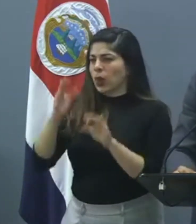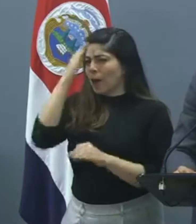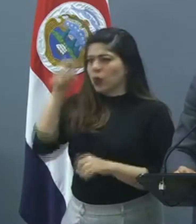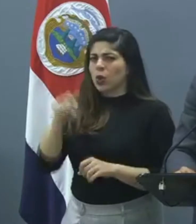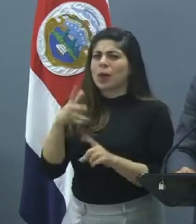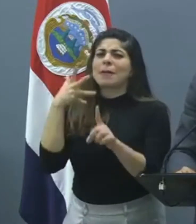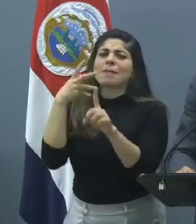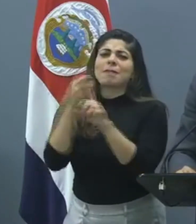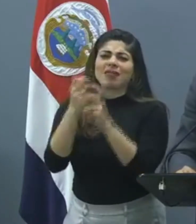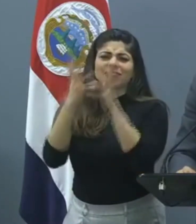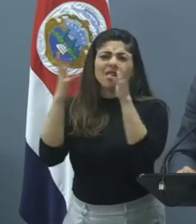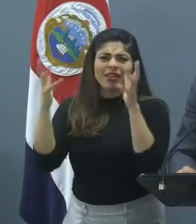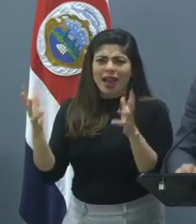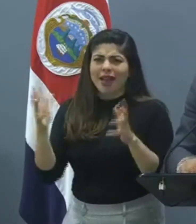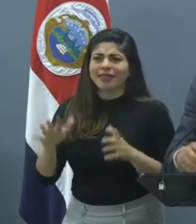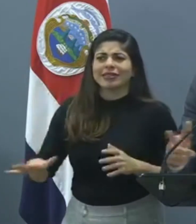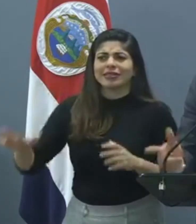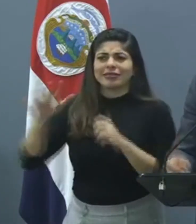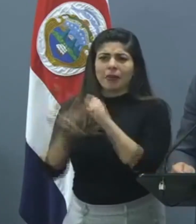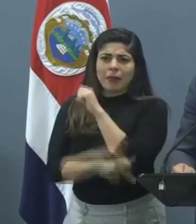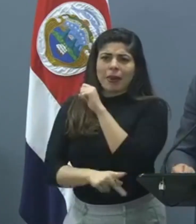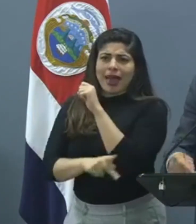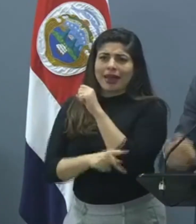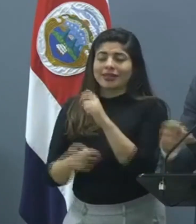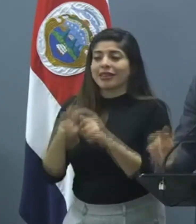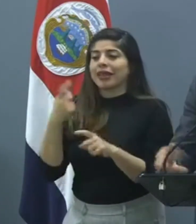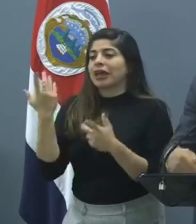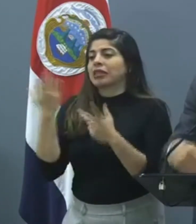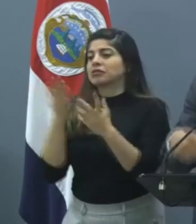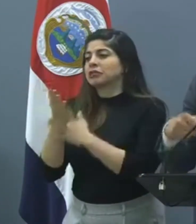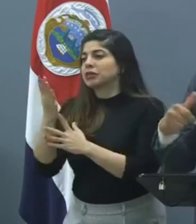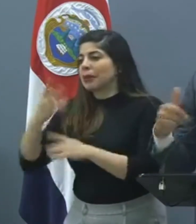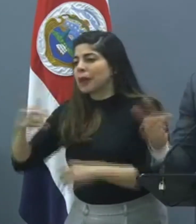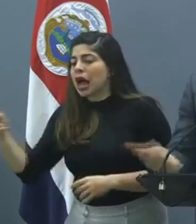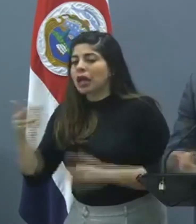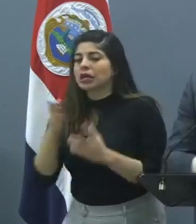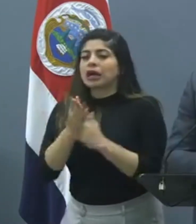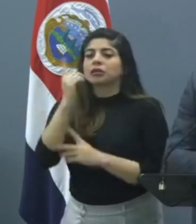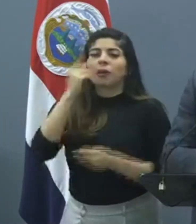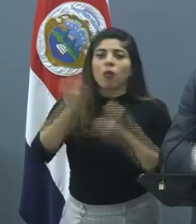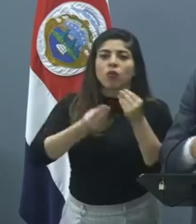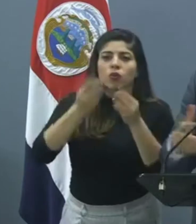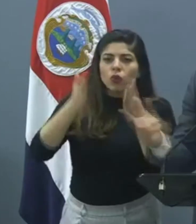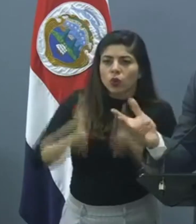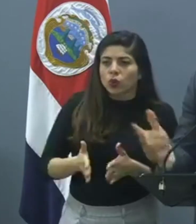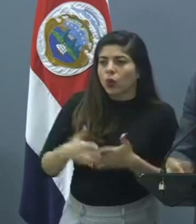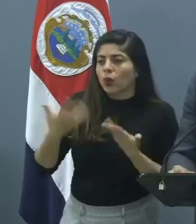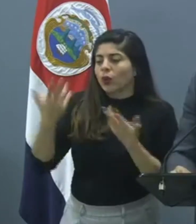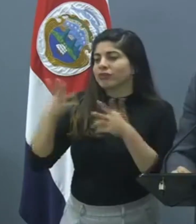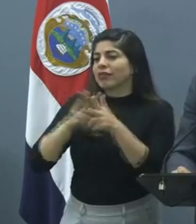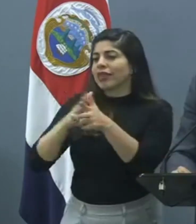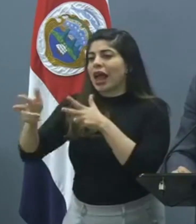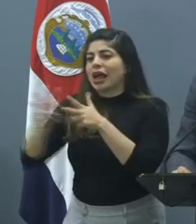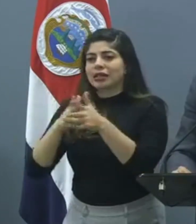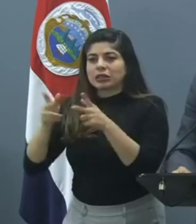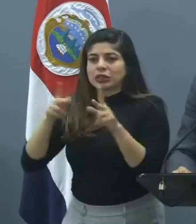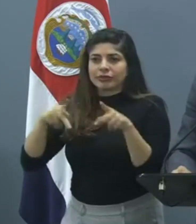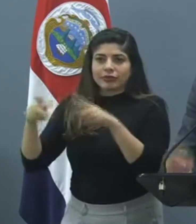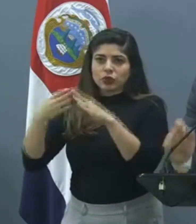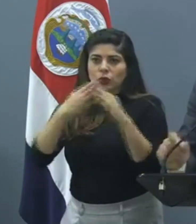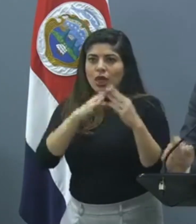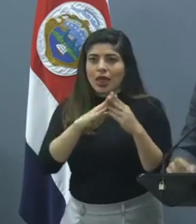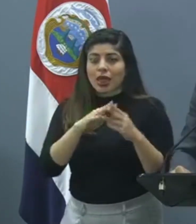un gran impacto en todo el país que va desde acceso a playas acceso para productores tránsito de la ciudadanía